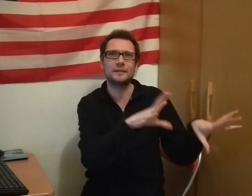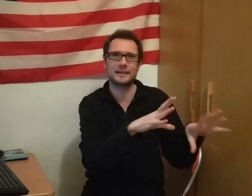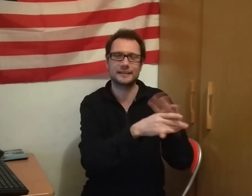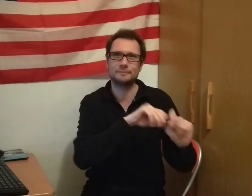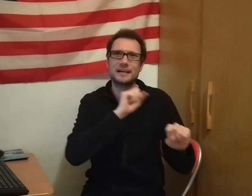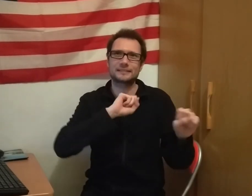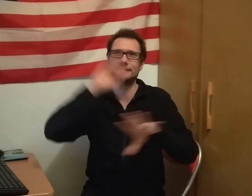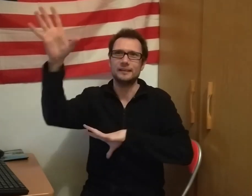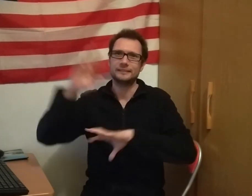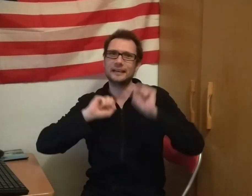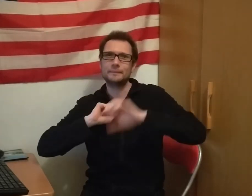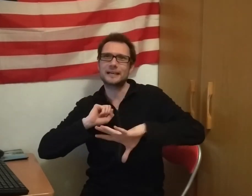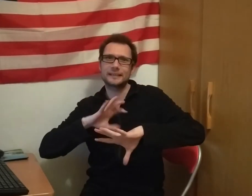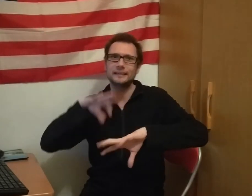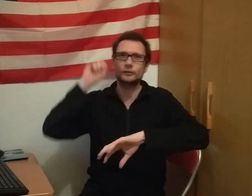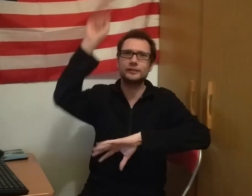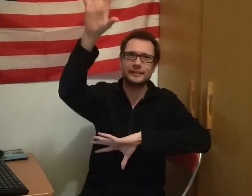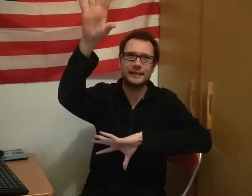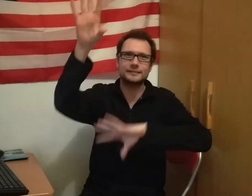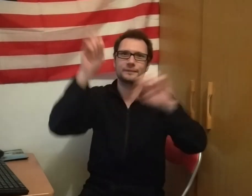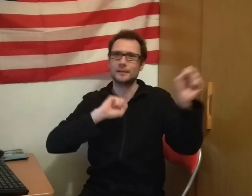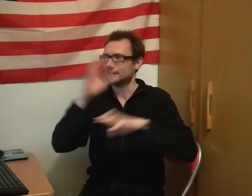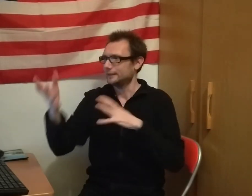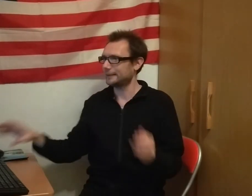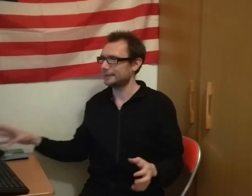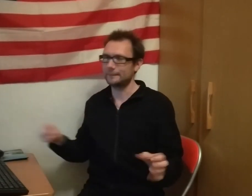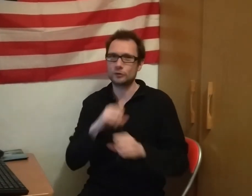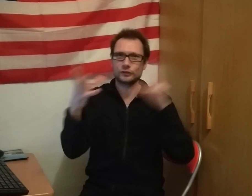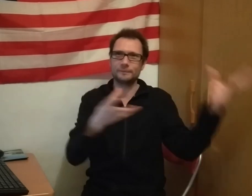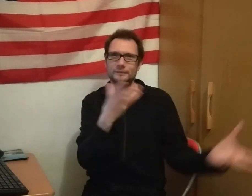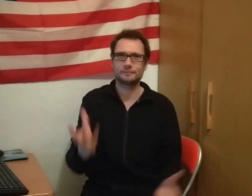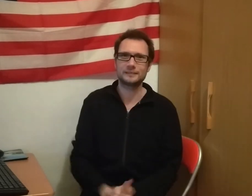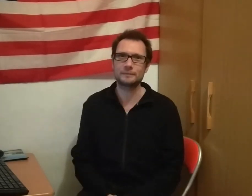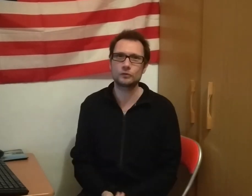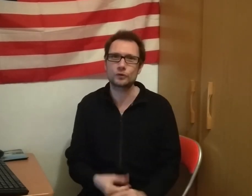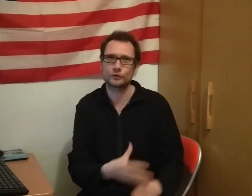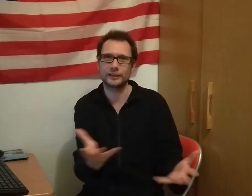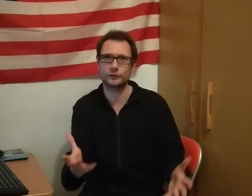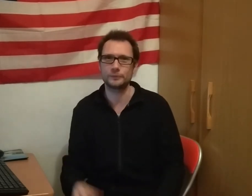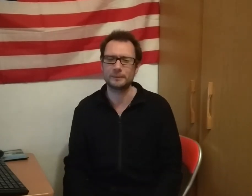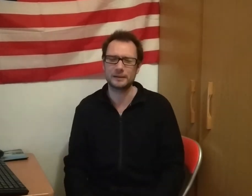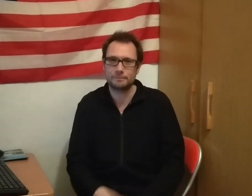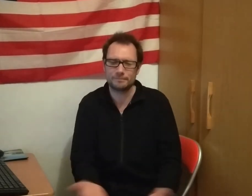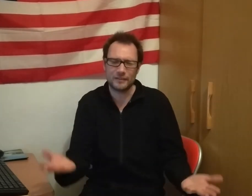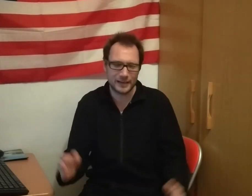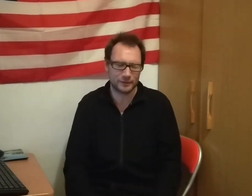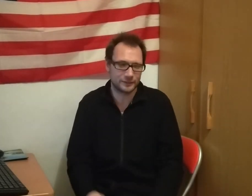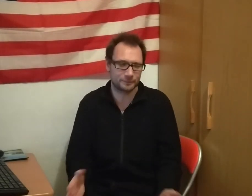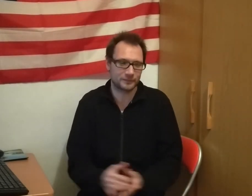la magia. Max, ten la magia, el negocio desde casa. No sé, darme algún consejo, ¿no? Pa ver, porque